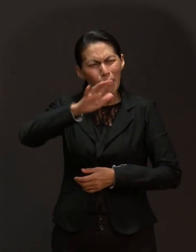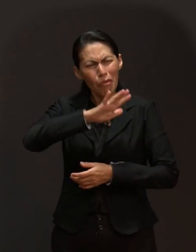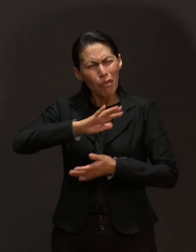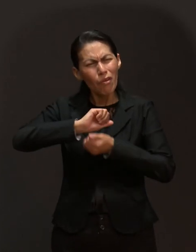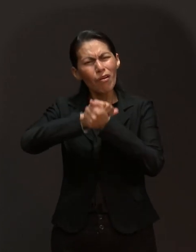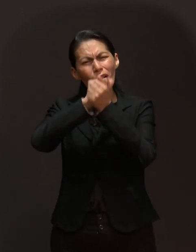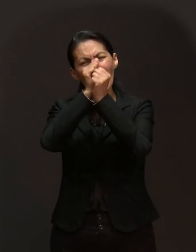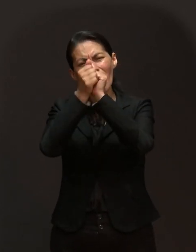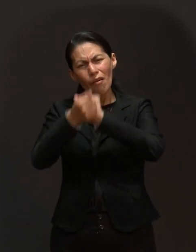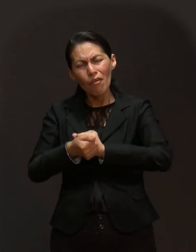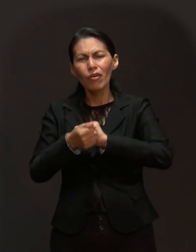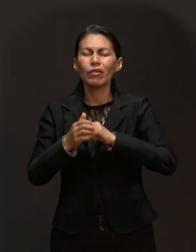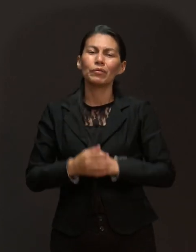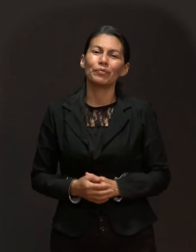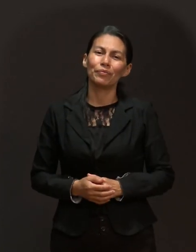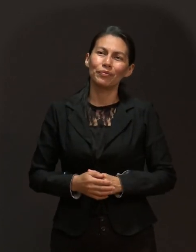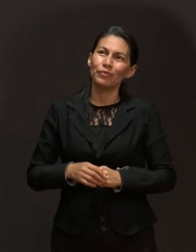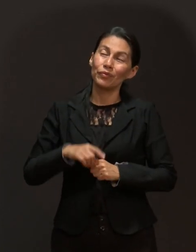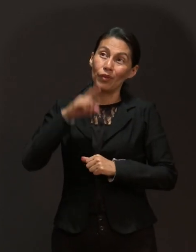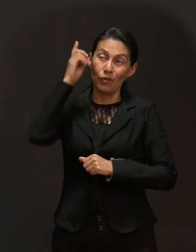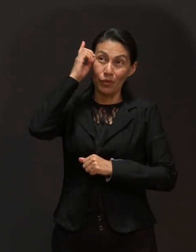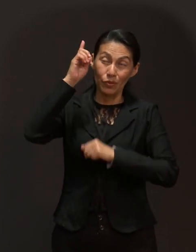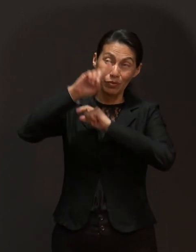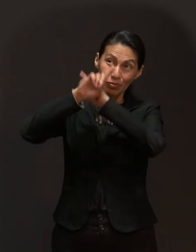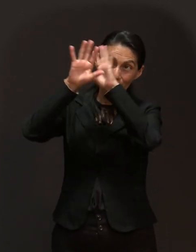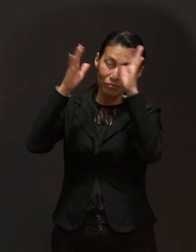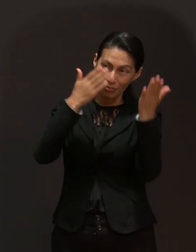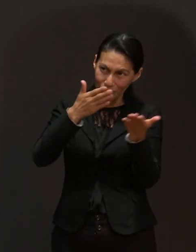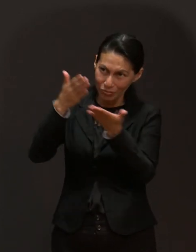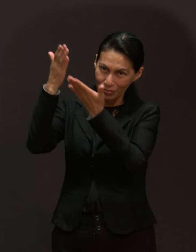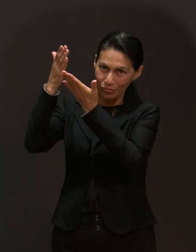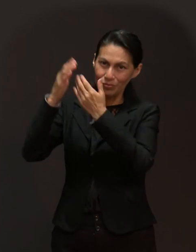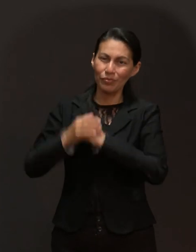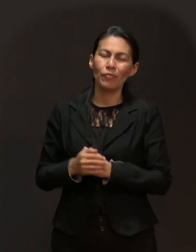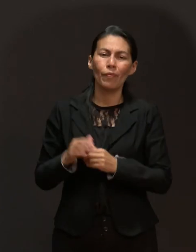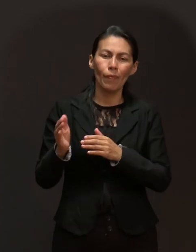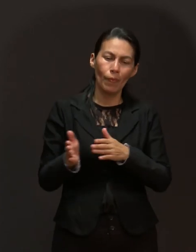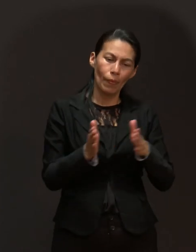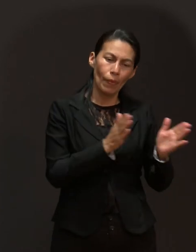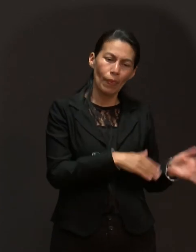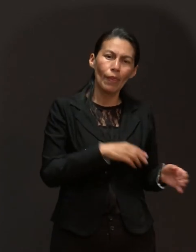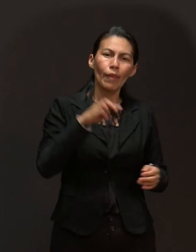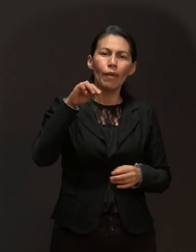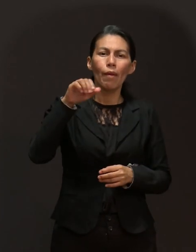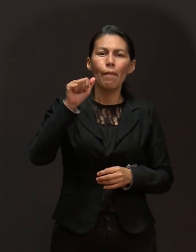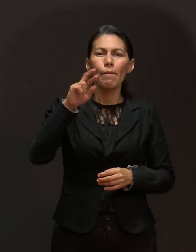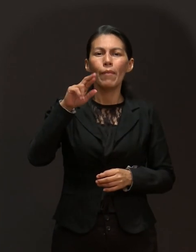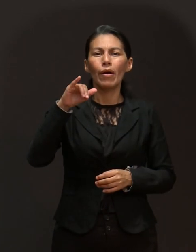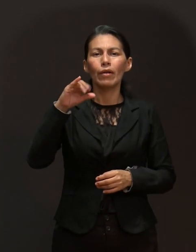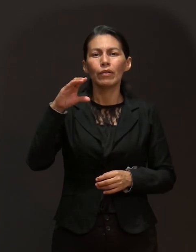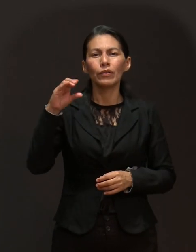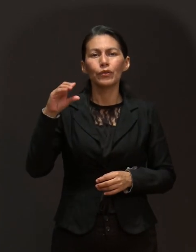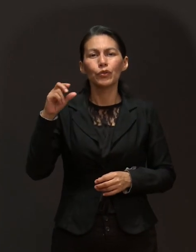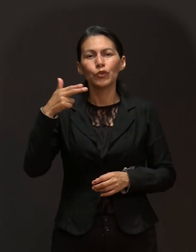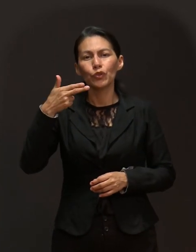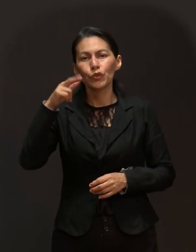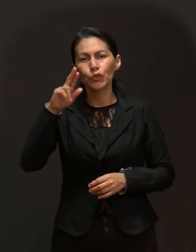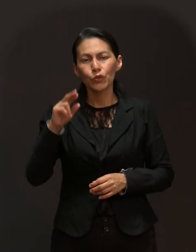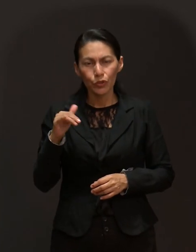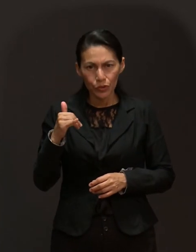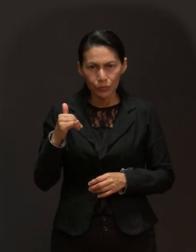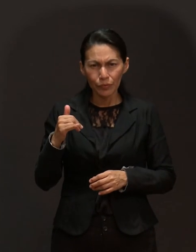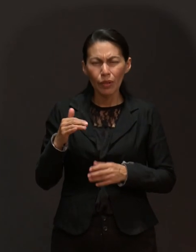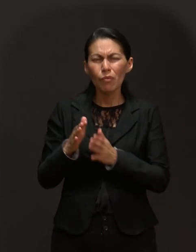conversiones Para gloria de su nombre Marichu Priego Le pedimos por favor Orar por Jenny